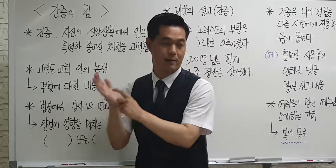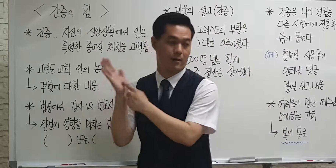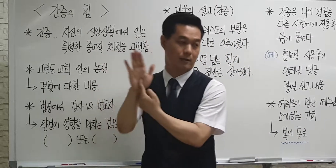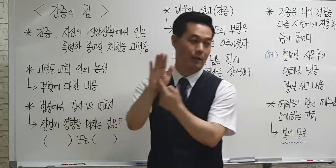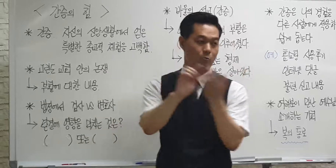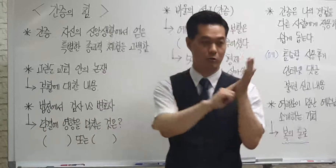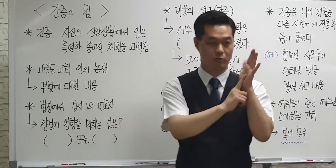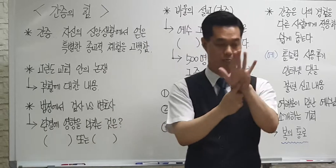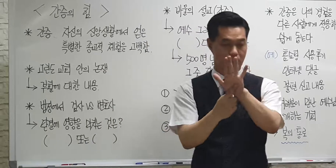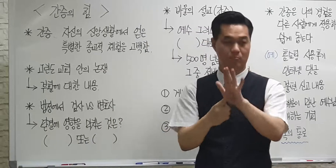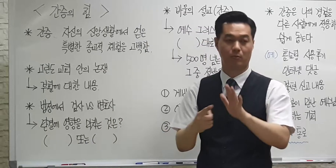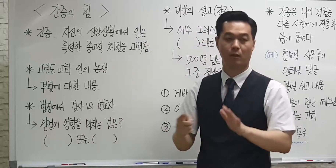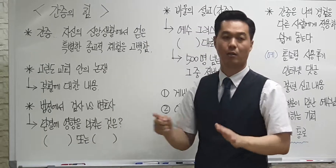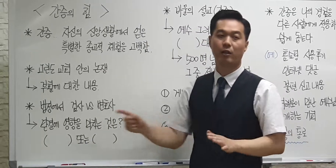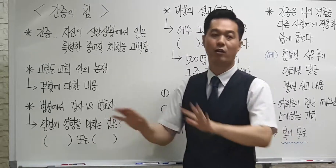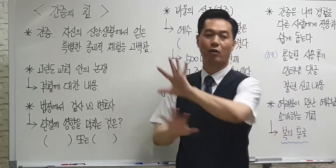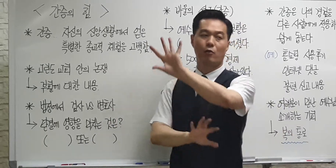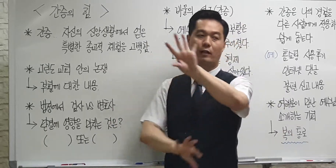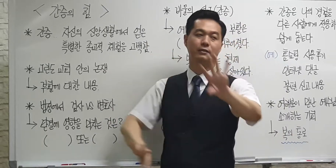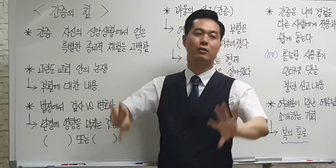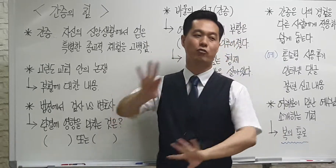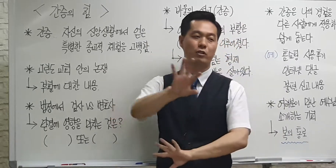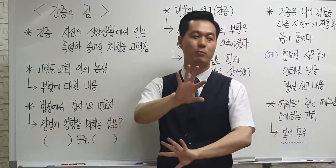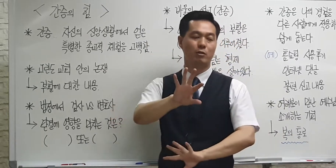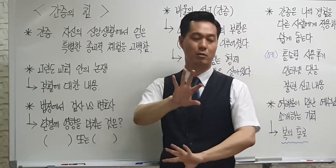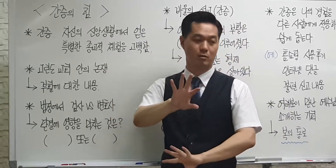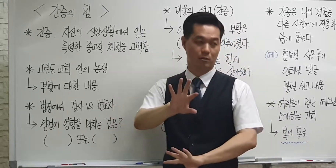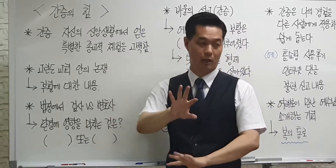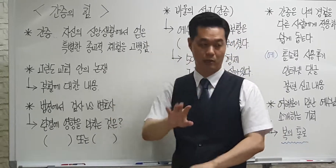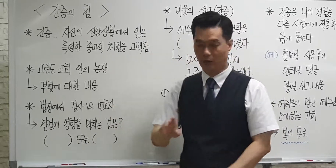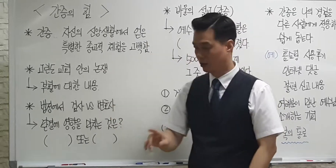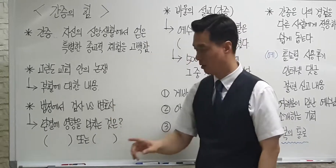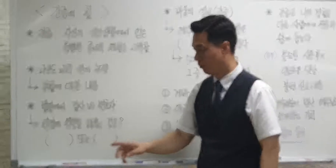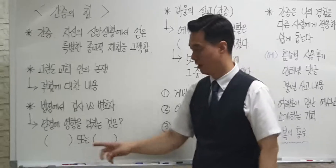막 싸우죠. 근데 이거를 완전히 뒤집는 게 있는데 그게 뭐예요?